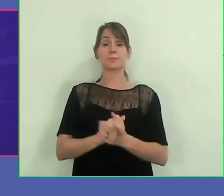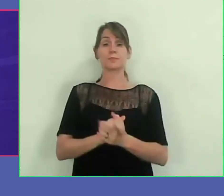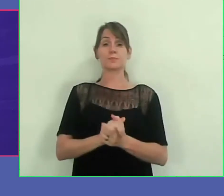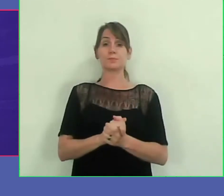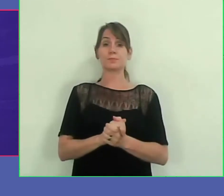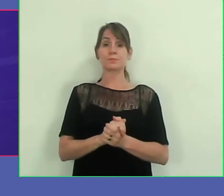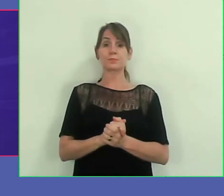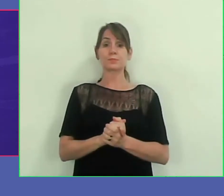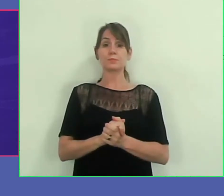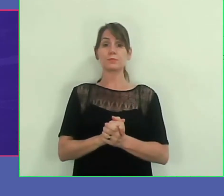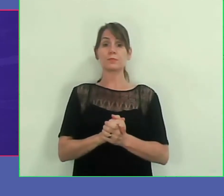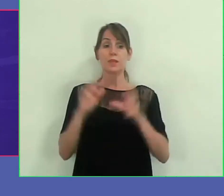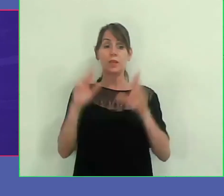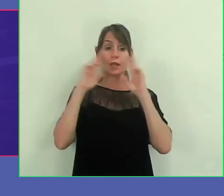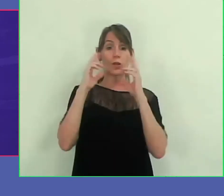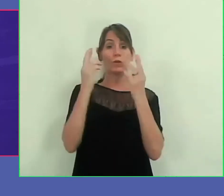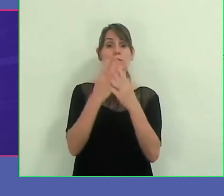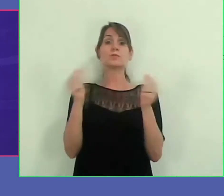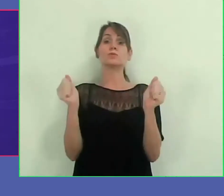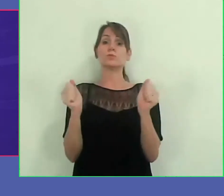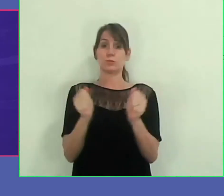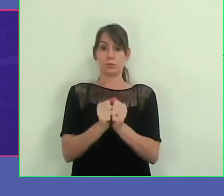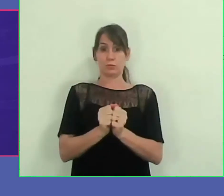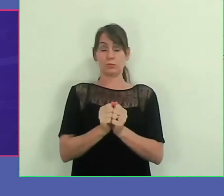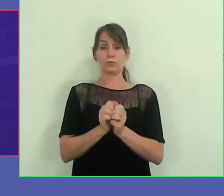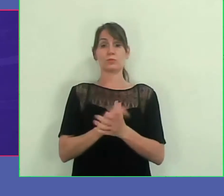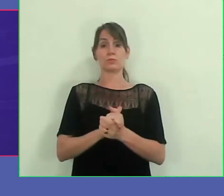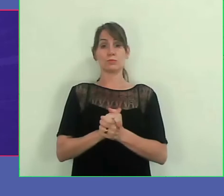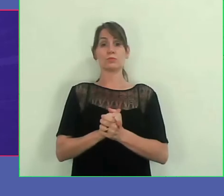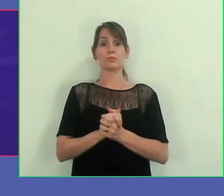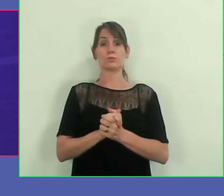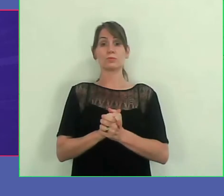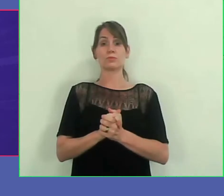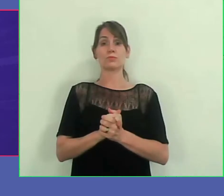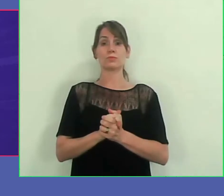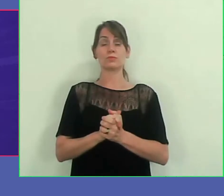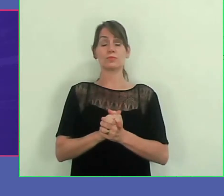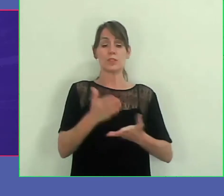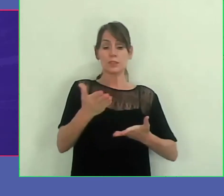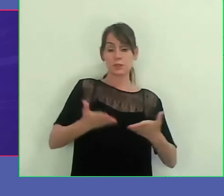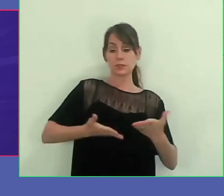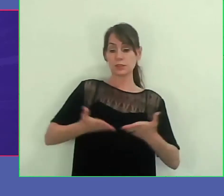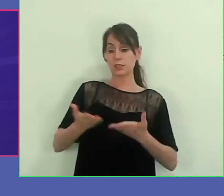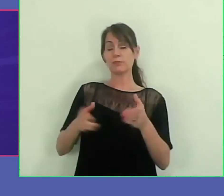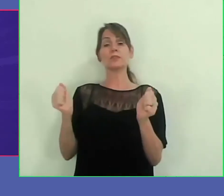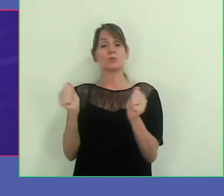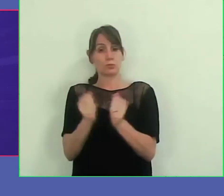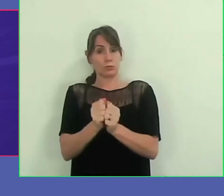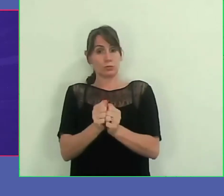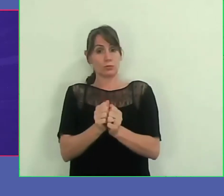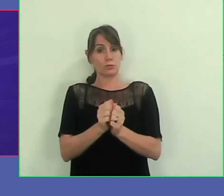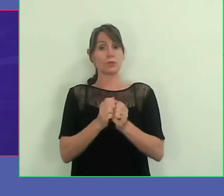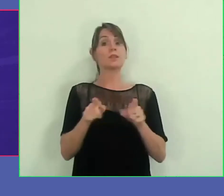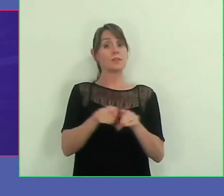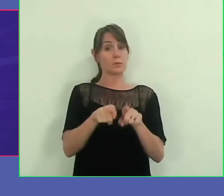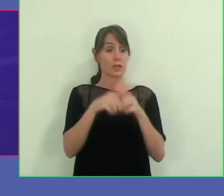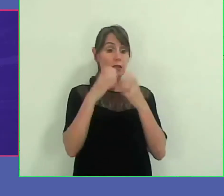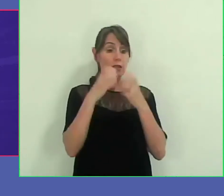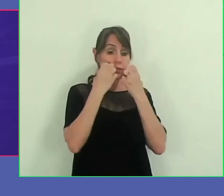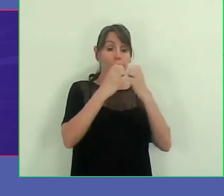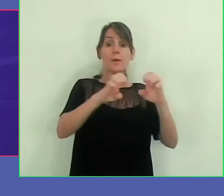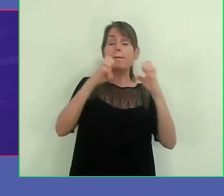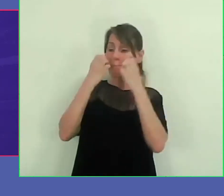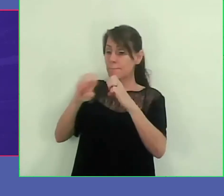reunir, né? Eles tinham reuniões, passaram a servir e passaram a pregar o evangelho. Quer dizer, esse